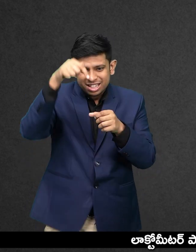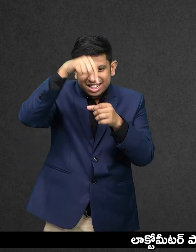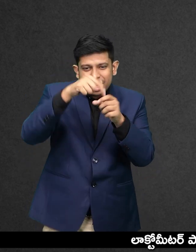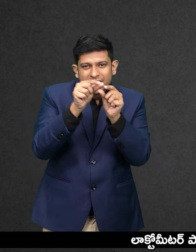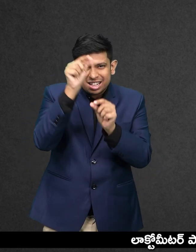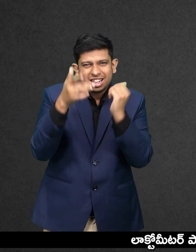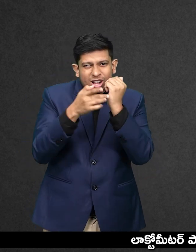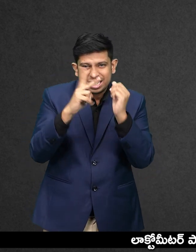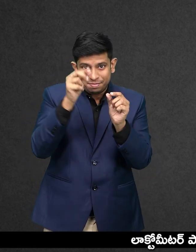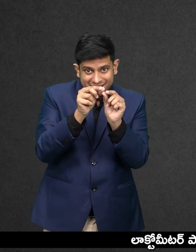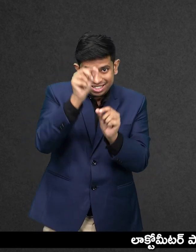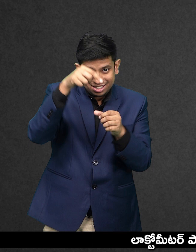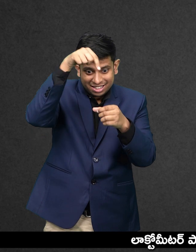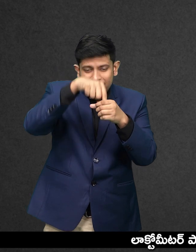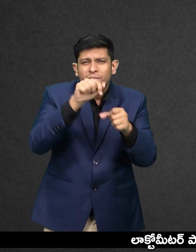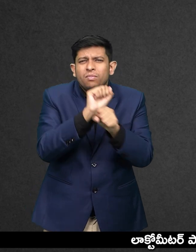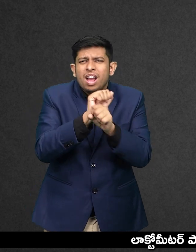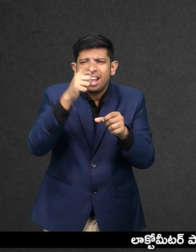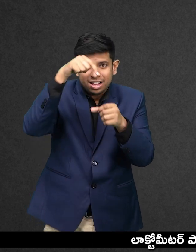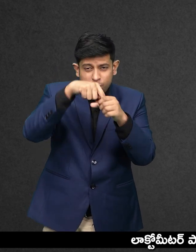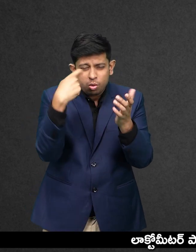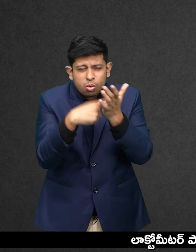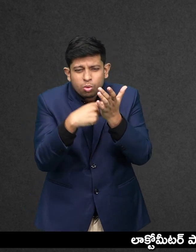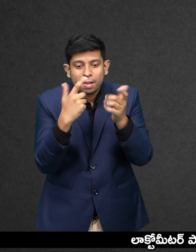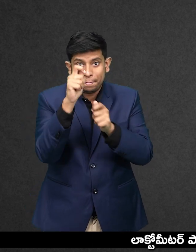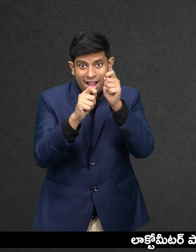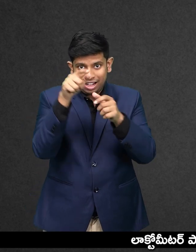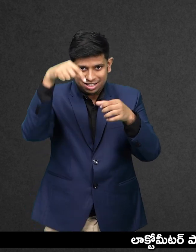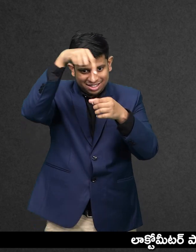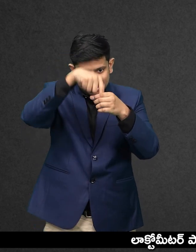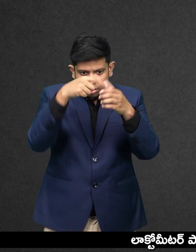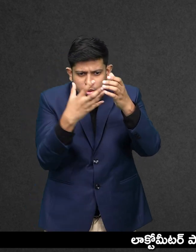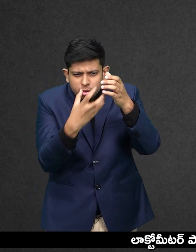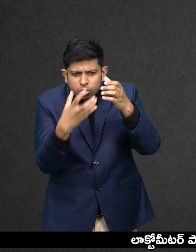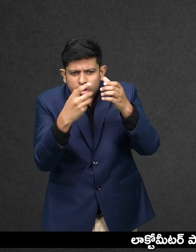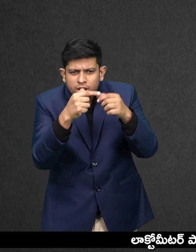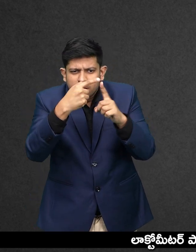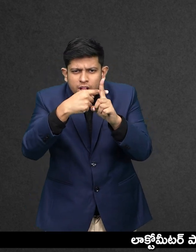లాక్టోమీటర్ పాలు గురుత్వాకర్షణ సూత్రంపై పనిచేస్తుంది.